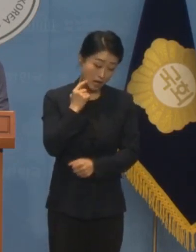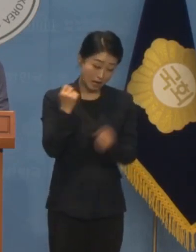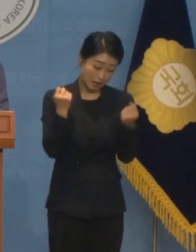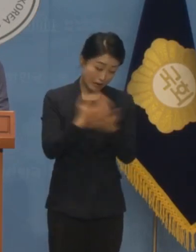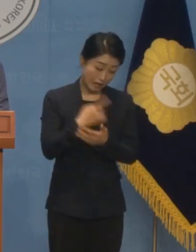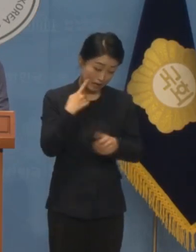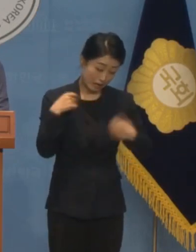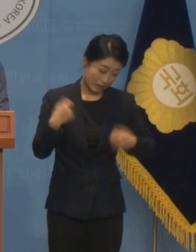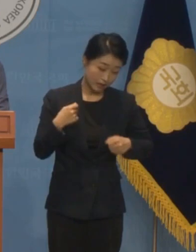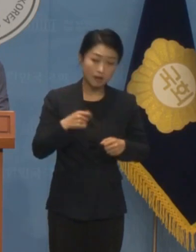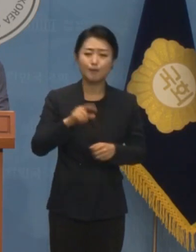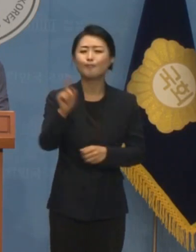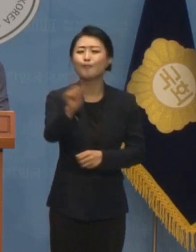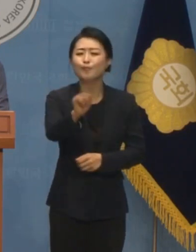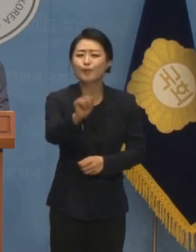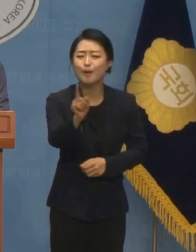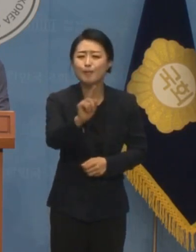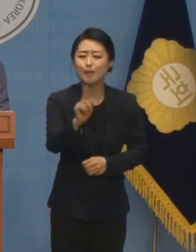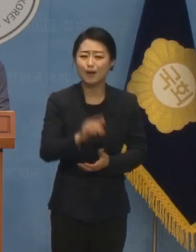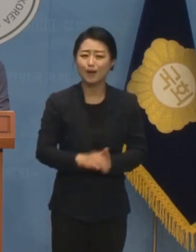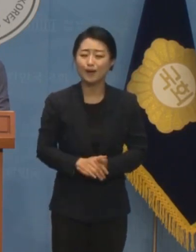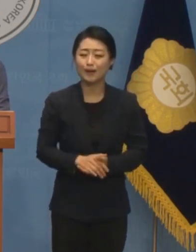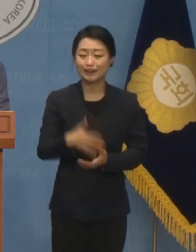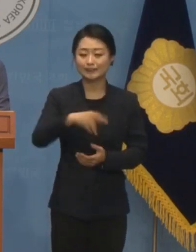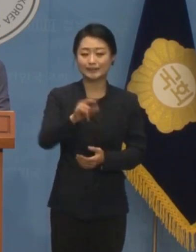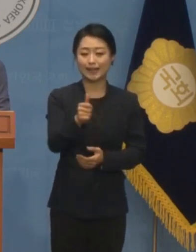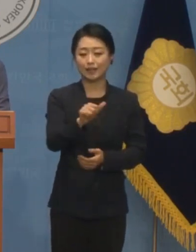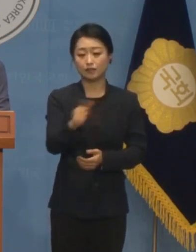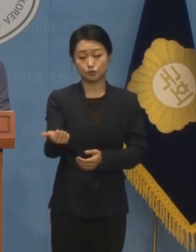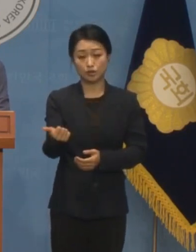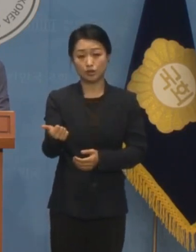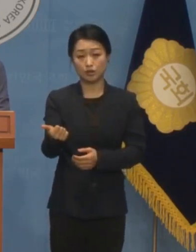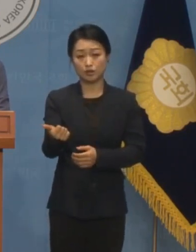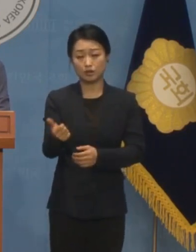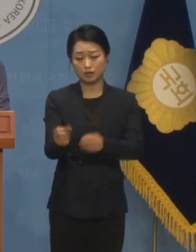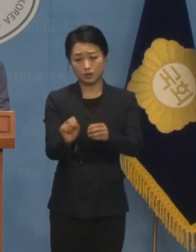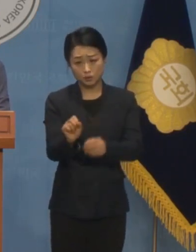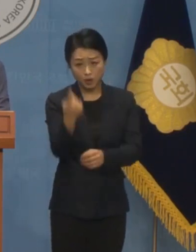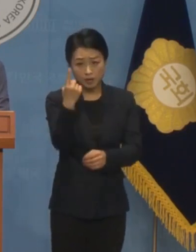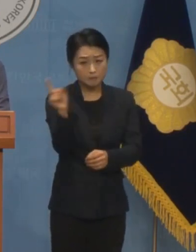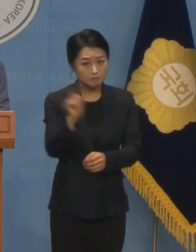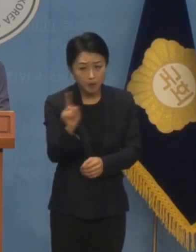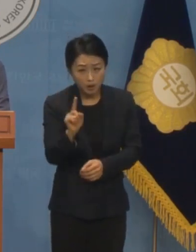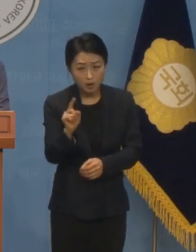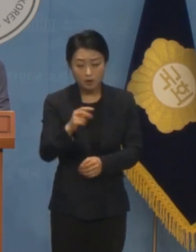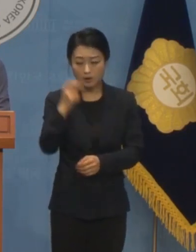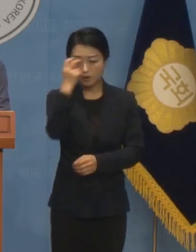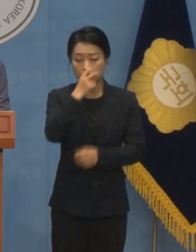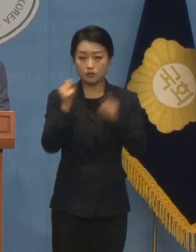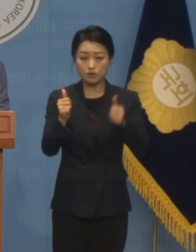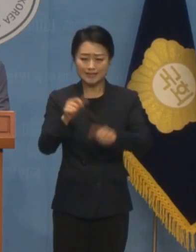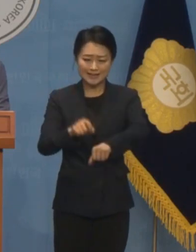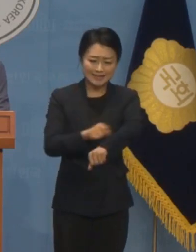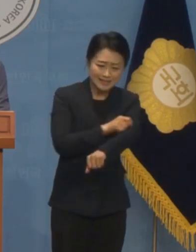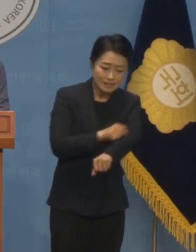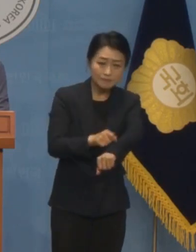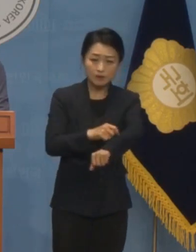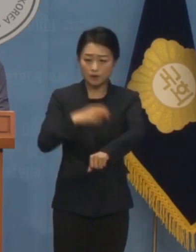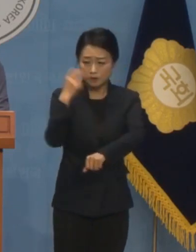그 진실은 무엇인가? 최상병 특검이 지금 당장 필요한 이유입니다.